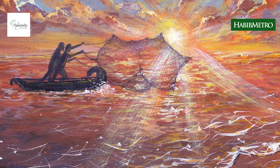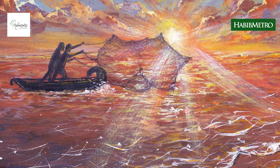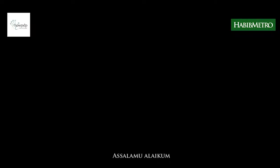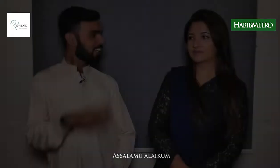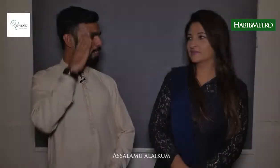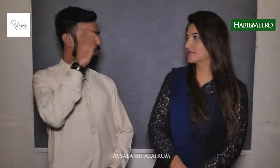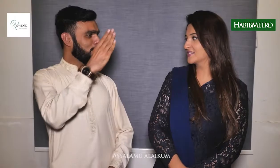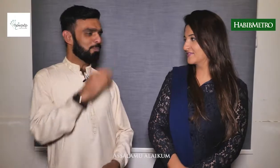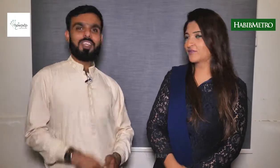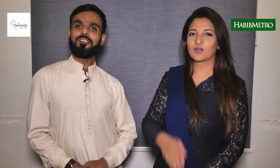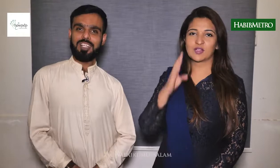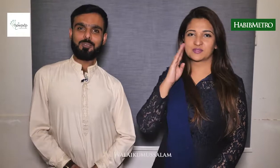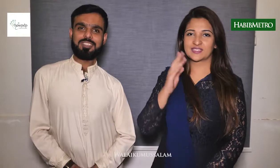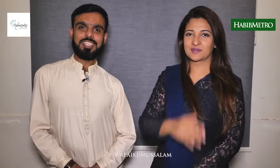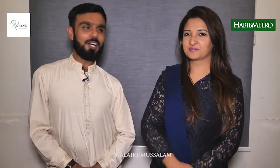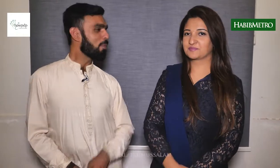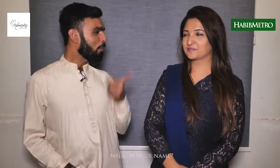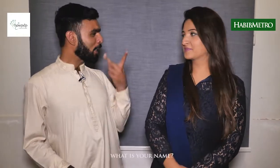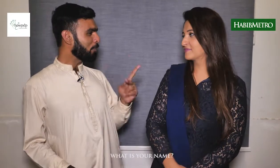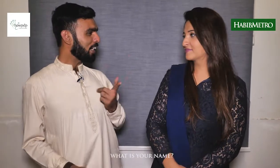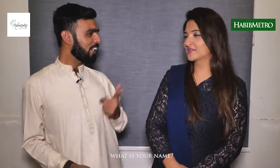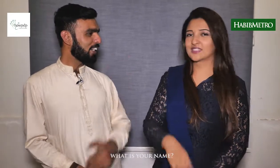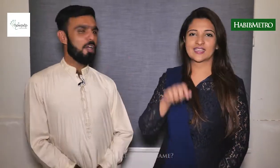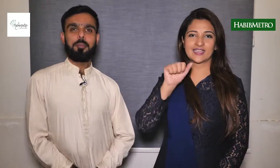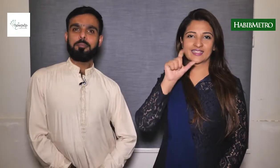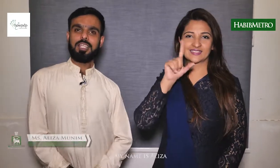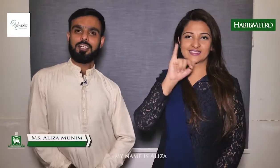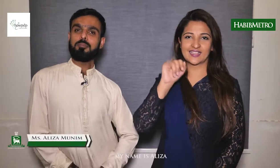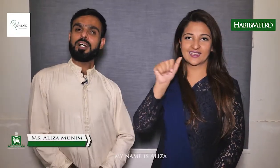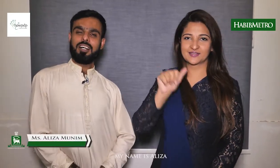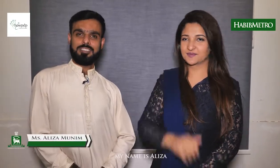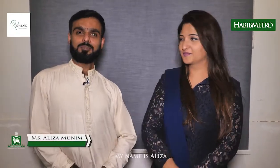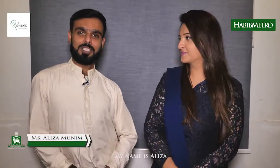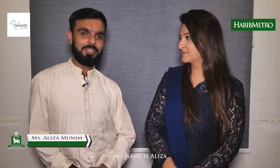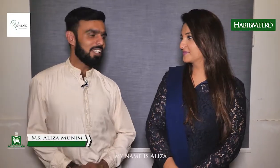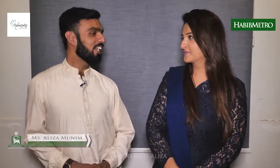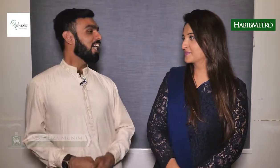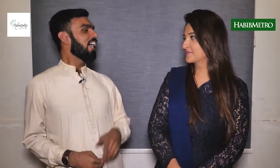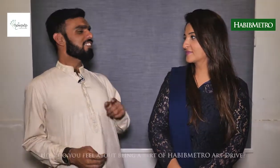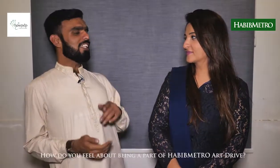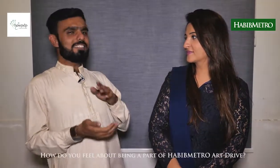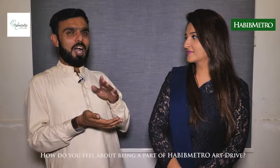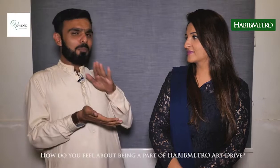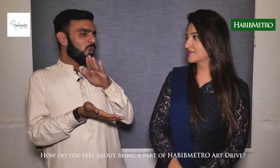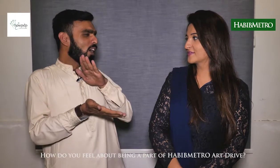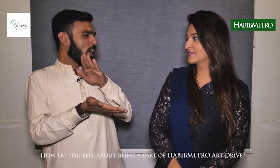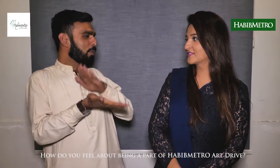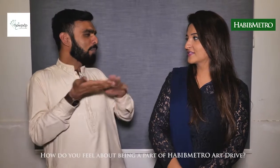टो मेक वालेकुम अस्सलाम अपने नाम क्या है मेरा नाम आदित्य है अच्छा हृदय आपको अभी